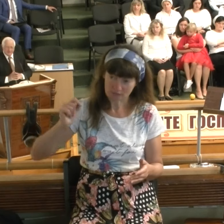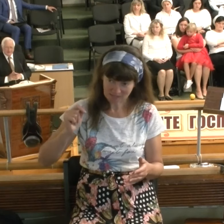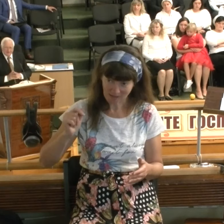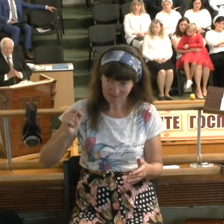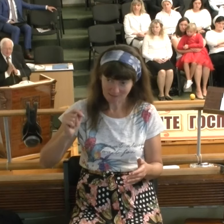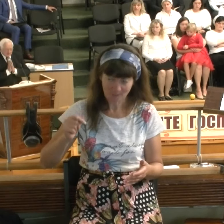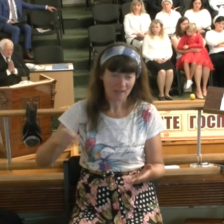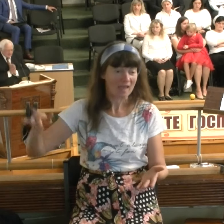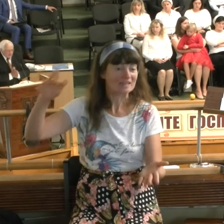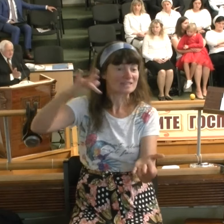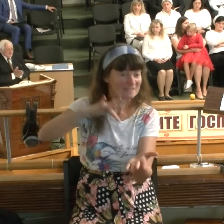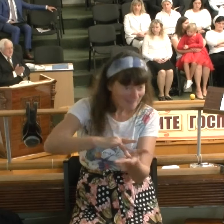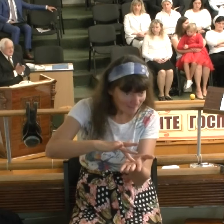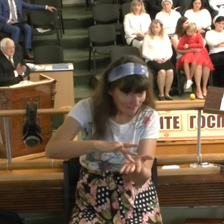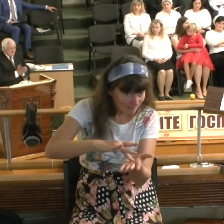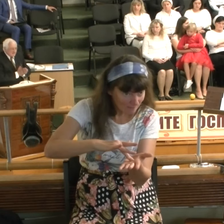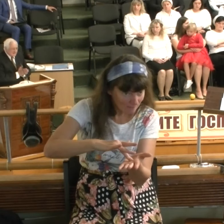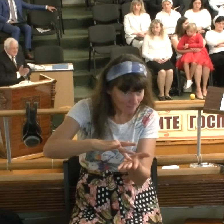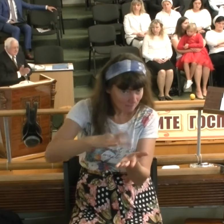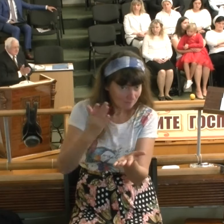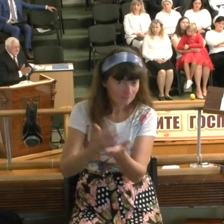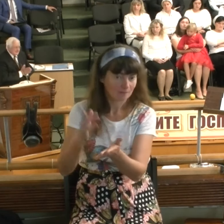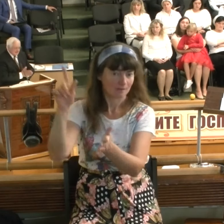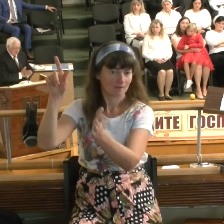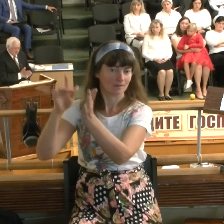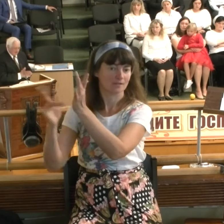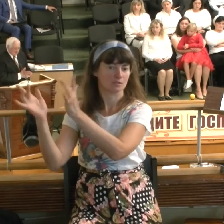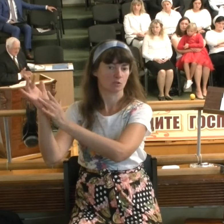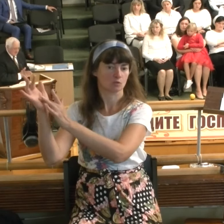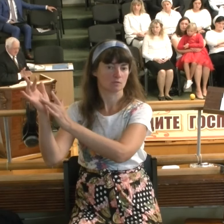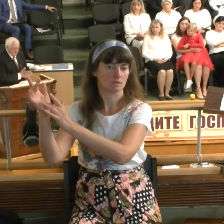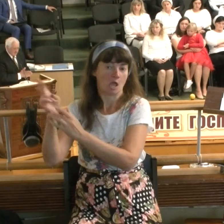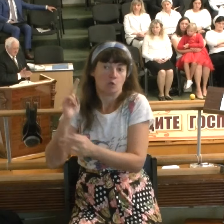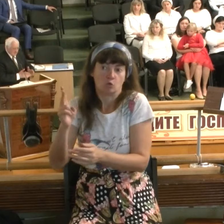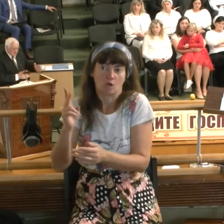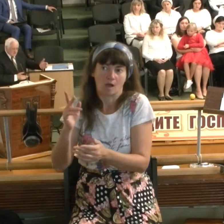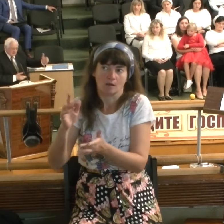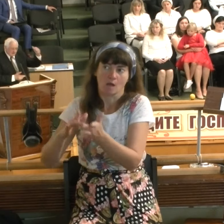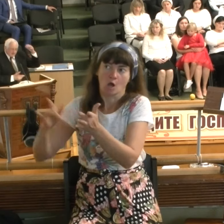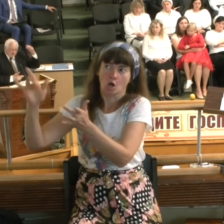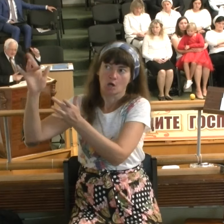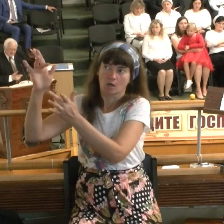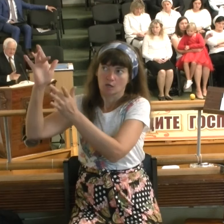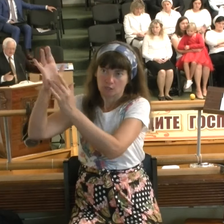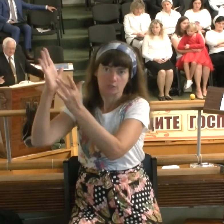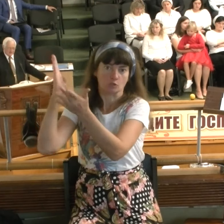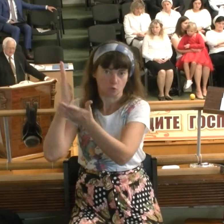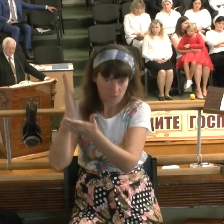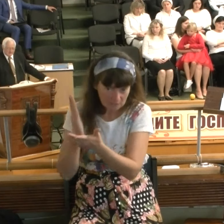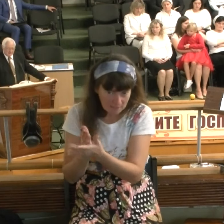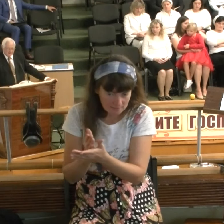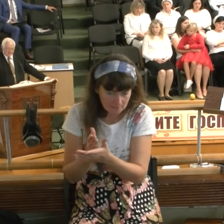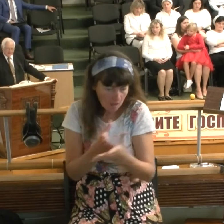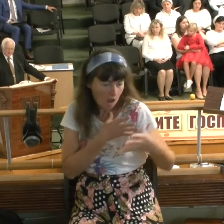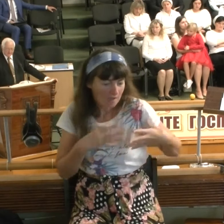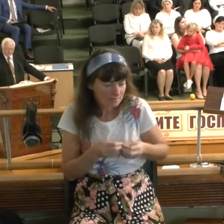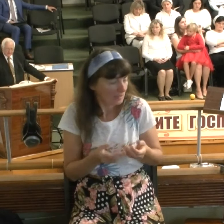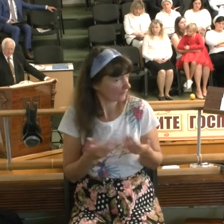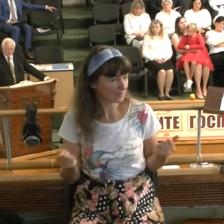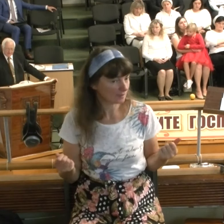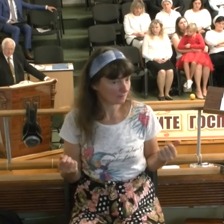Христос. Но Христос не мыслит без церкви, потому что Он глава церкви.